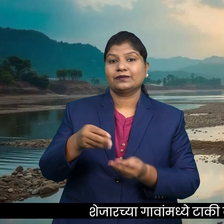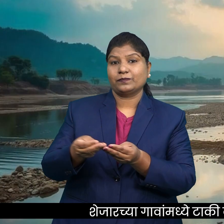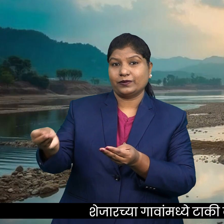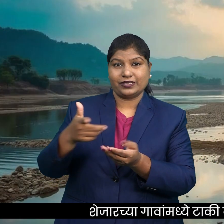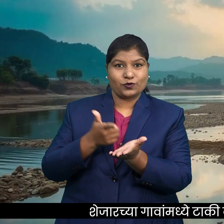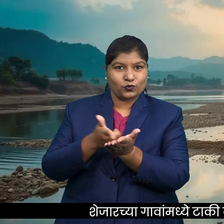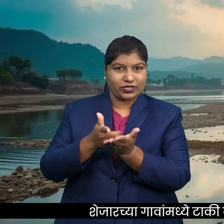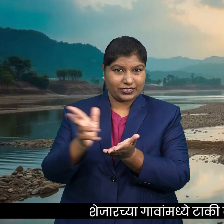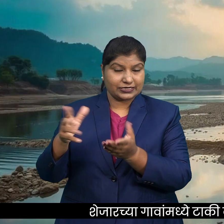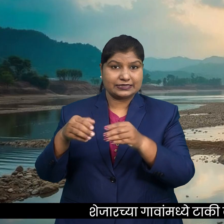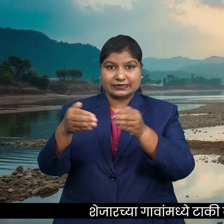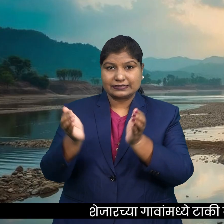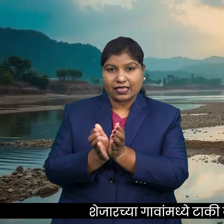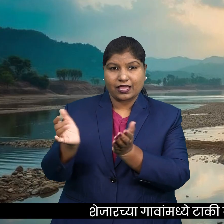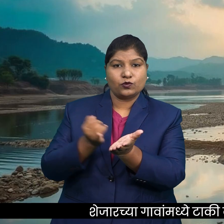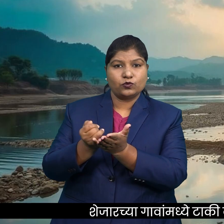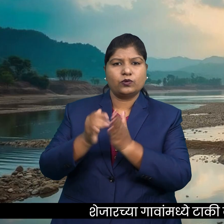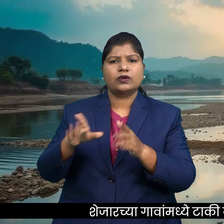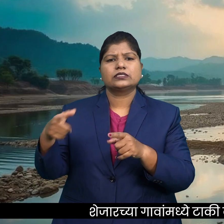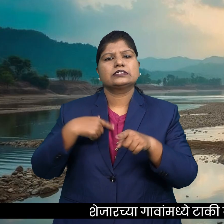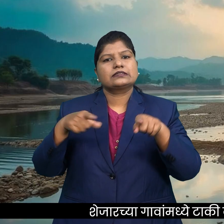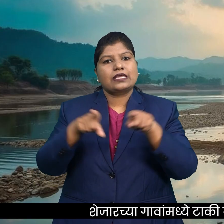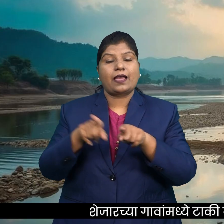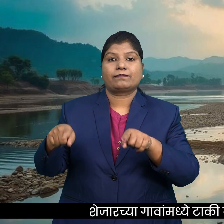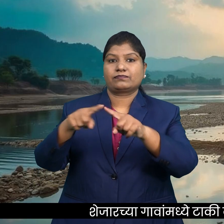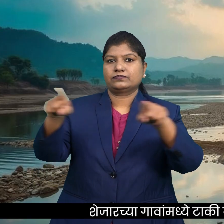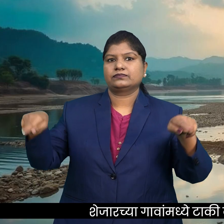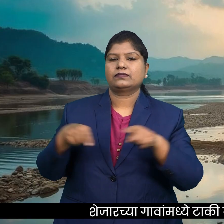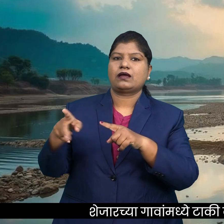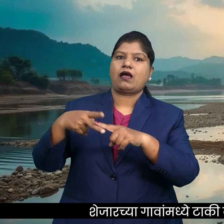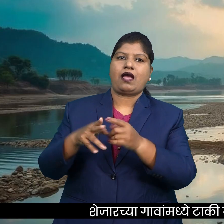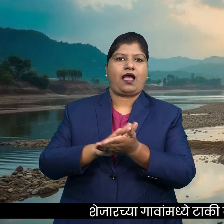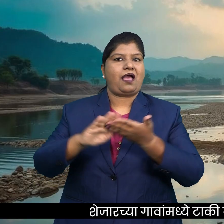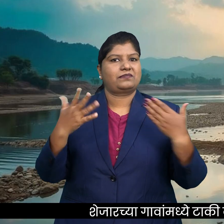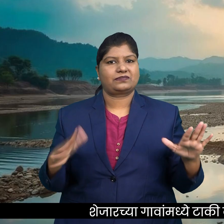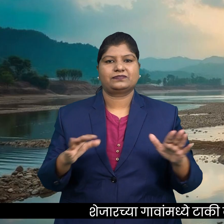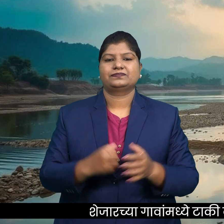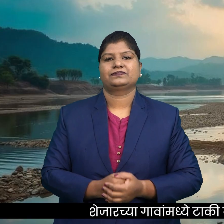टाकी बांधण्याची दुरुस्ती करण्यात आली.